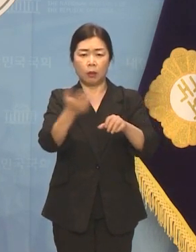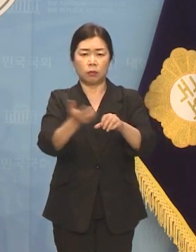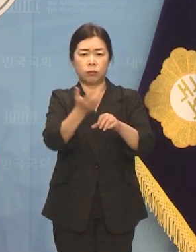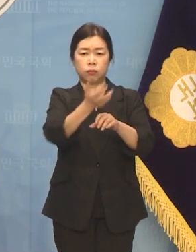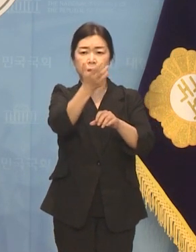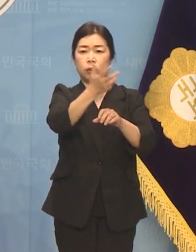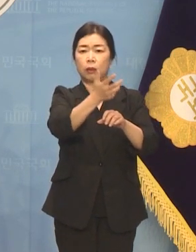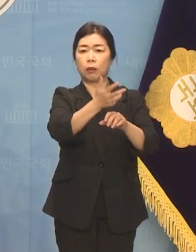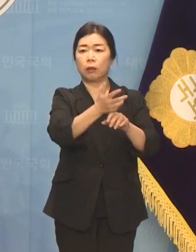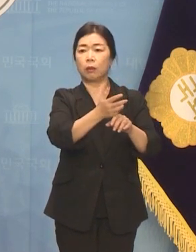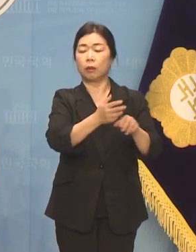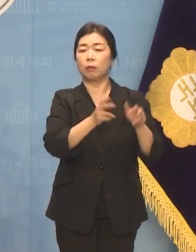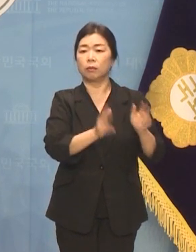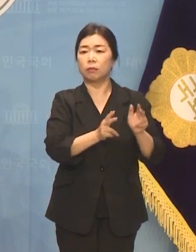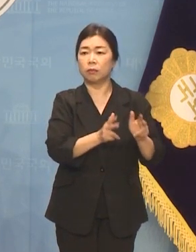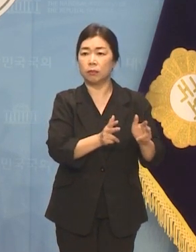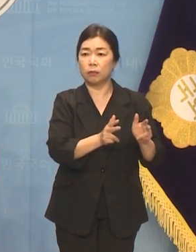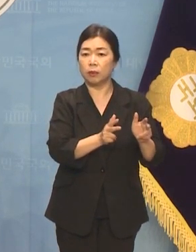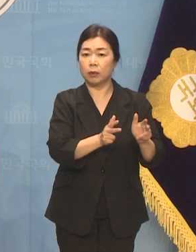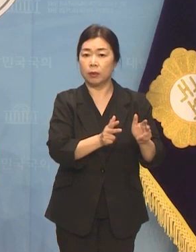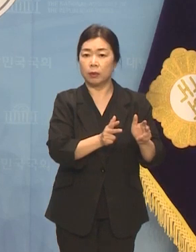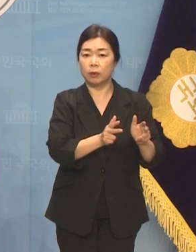가스발전을 추가로